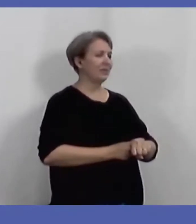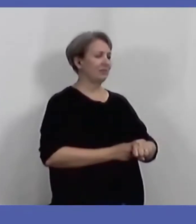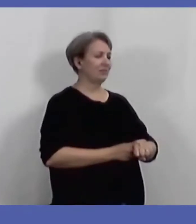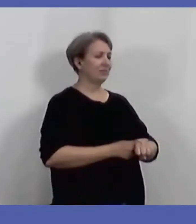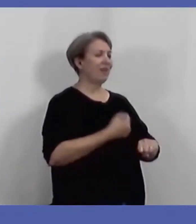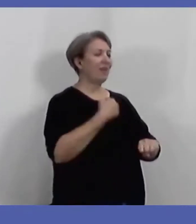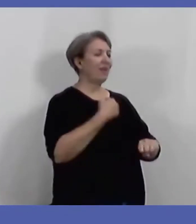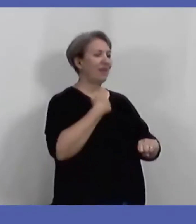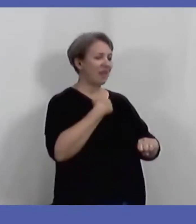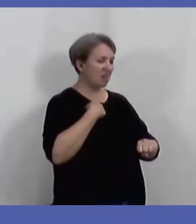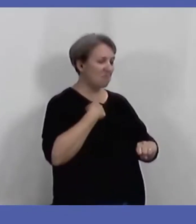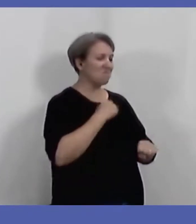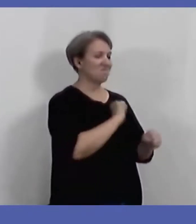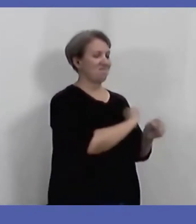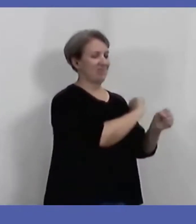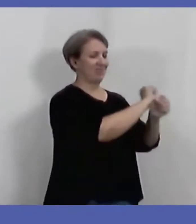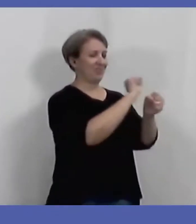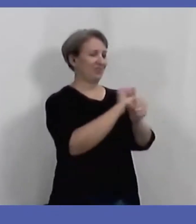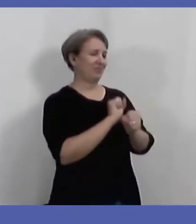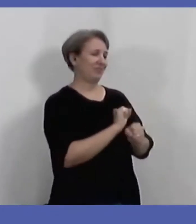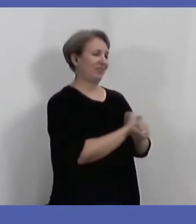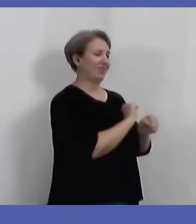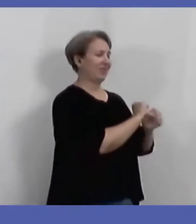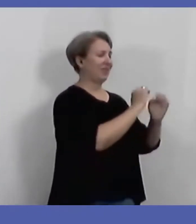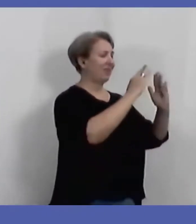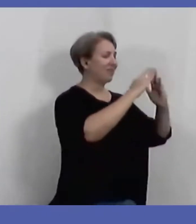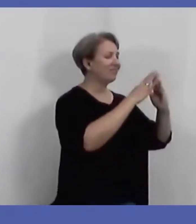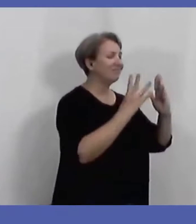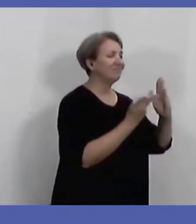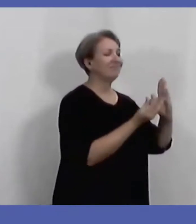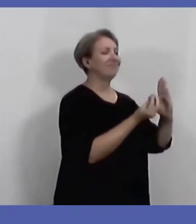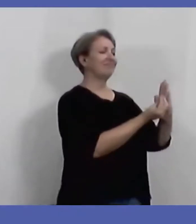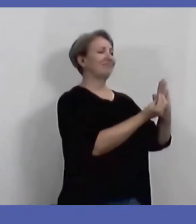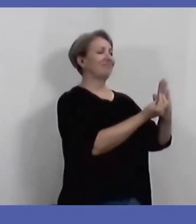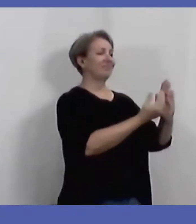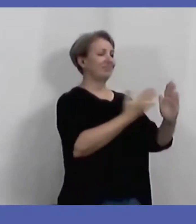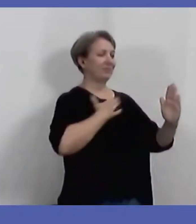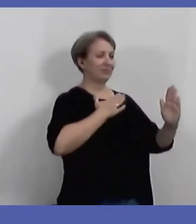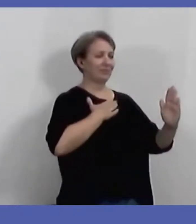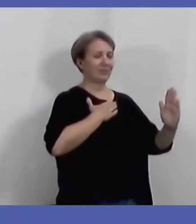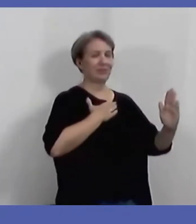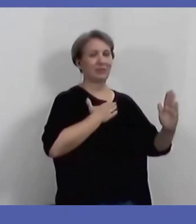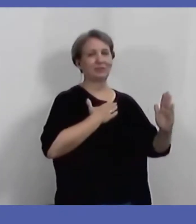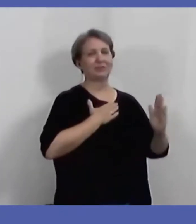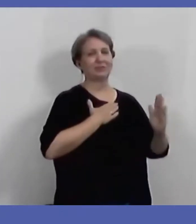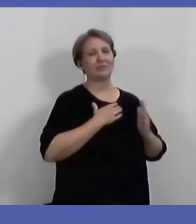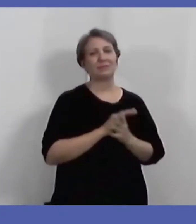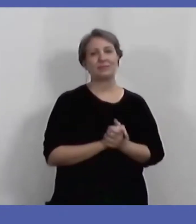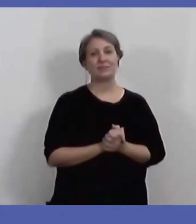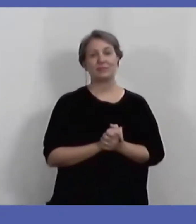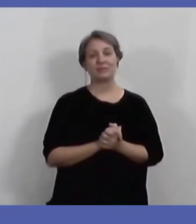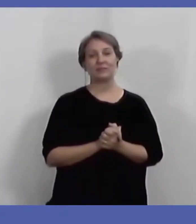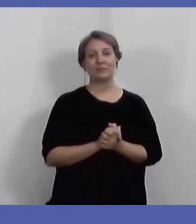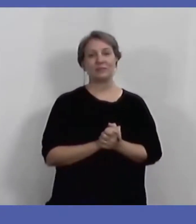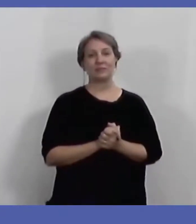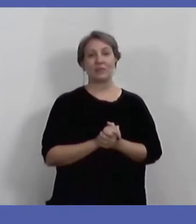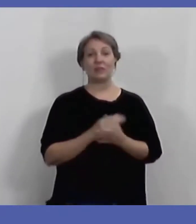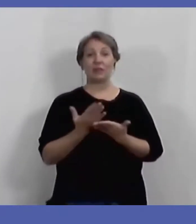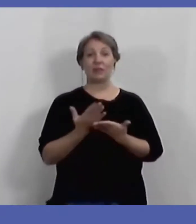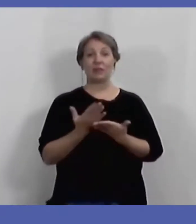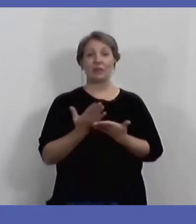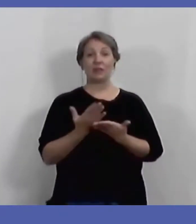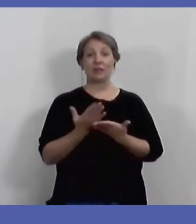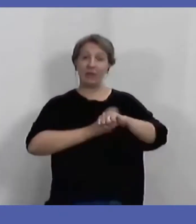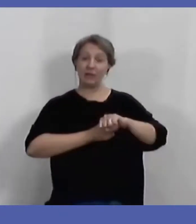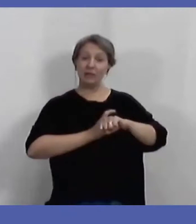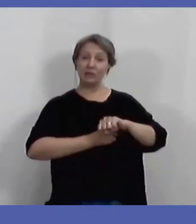edificarei a minha igreja. Então, Pedro, em original grego, é uma pedra